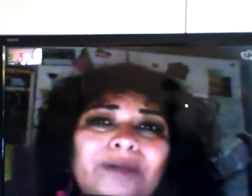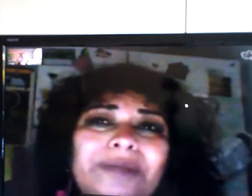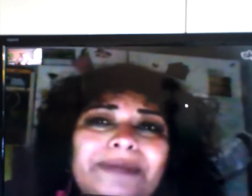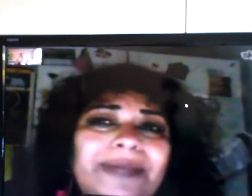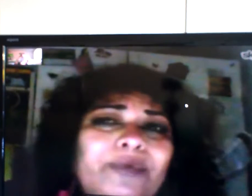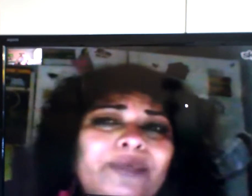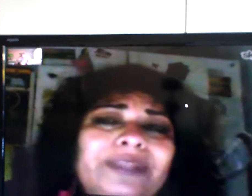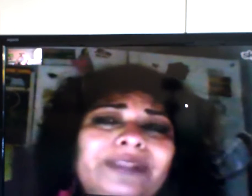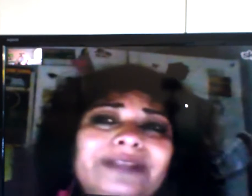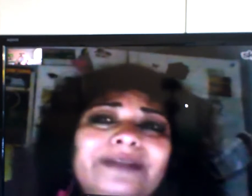y ya